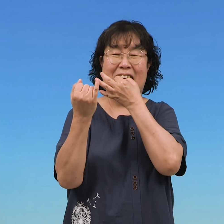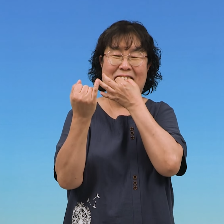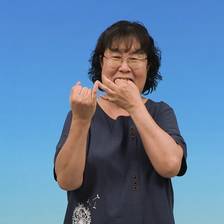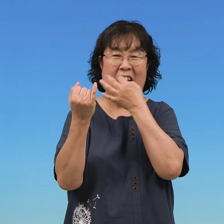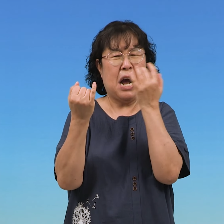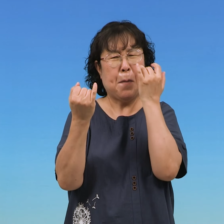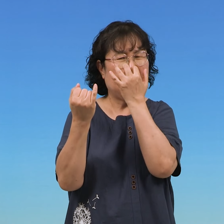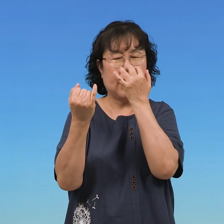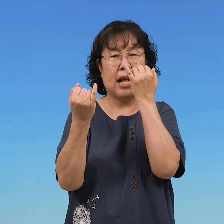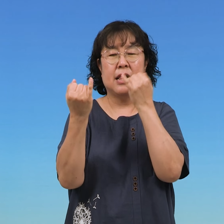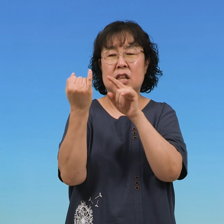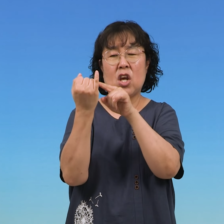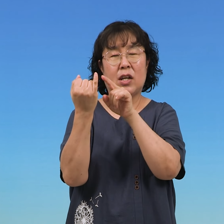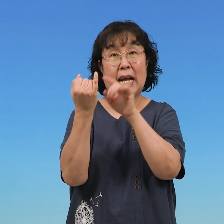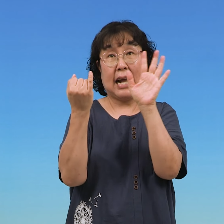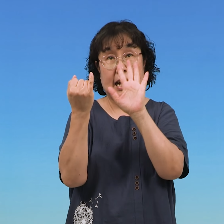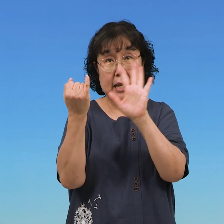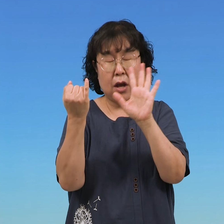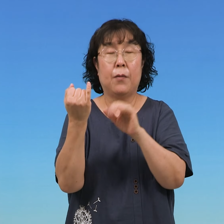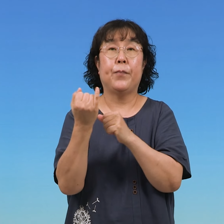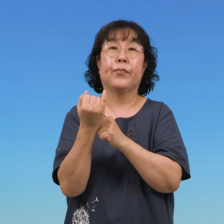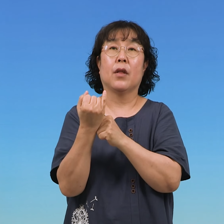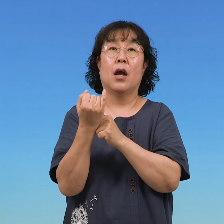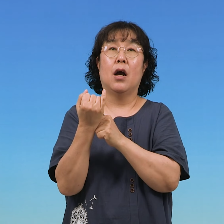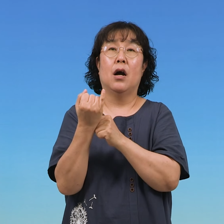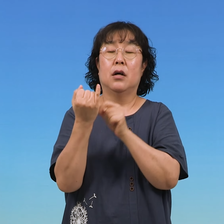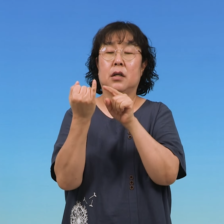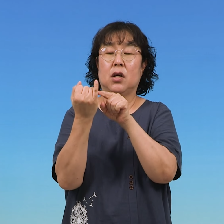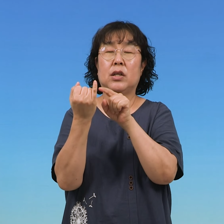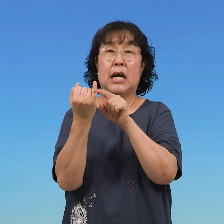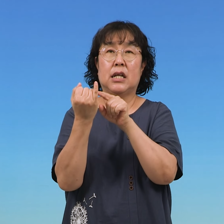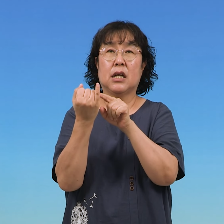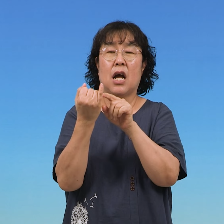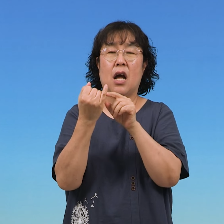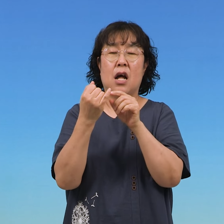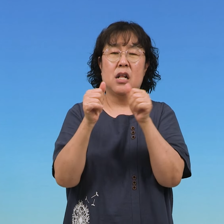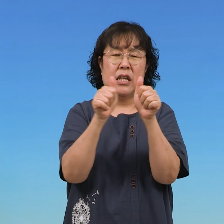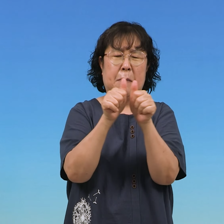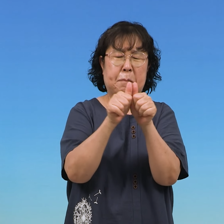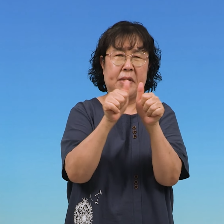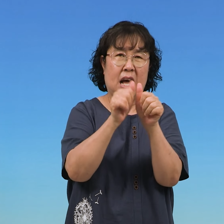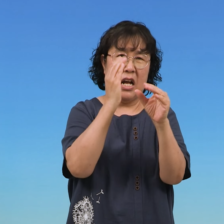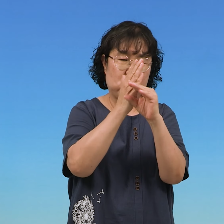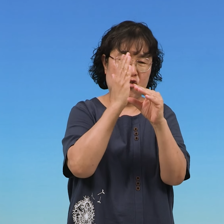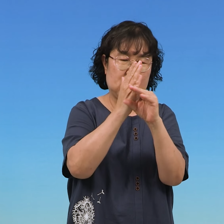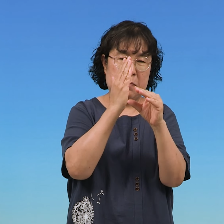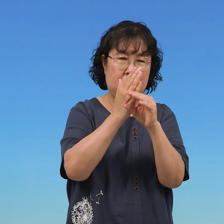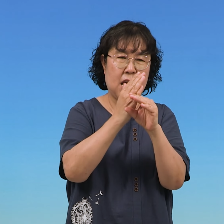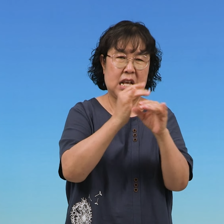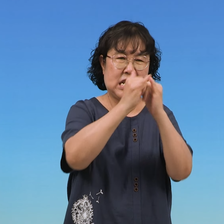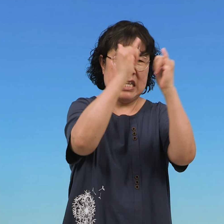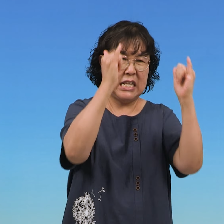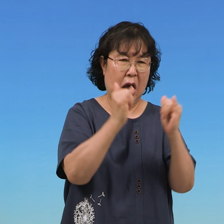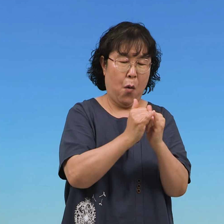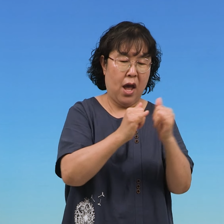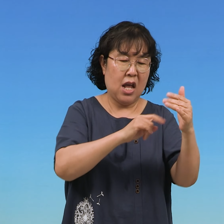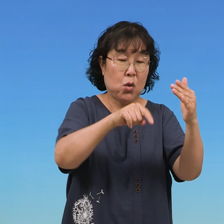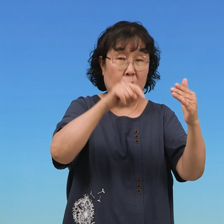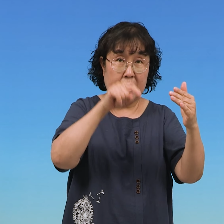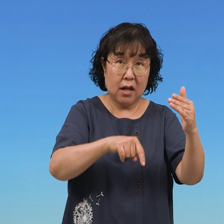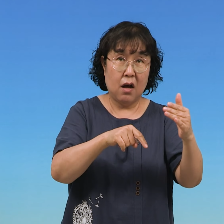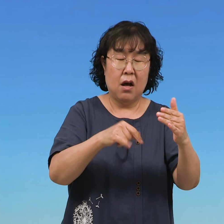먼 음란한 여자다, 이렇게 판단하기보다는 너무나 그 남성 중심적인 그런